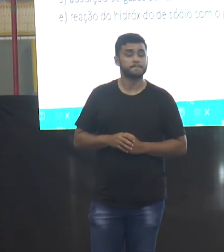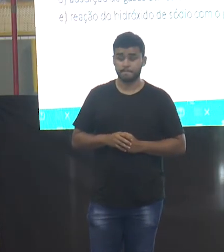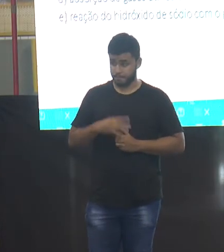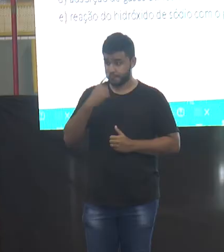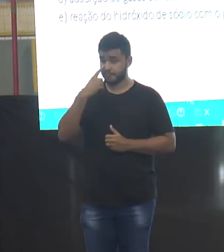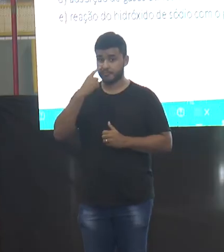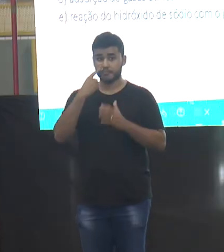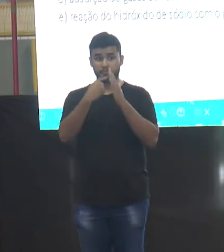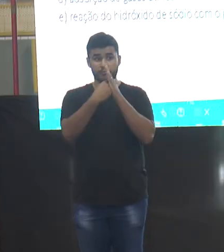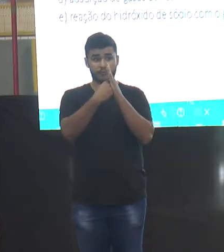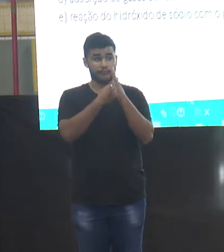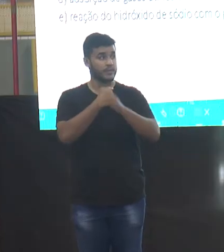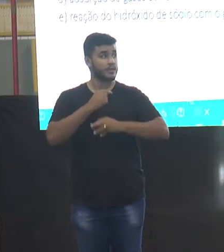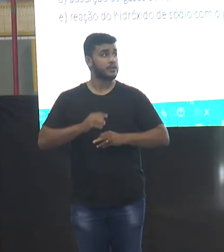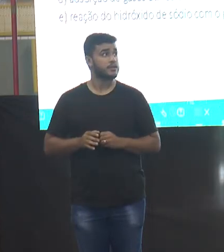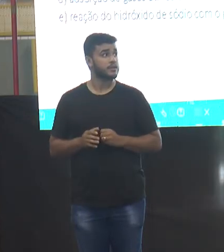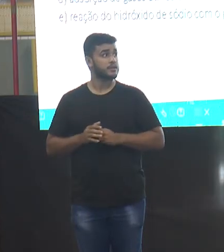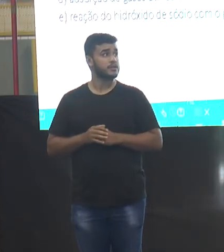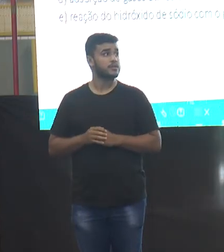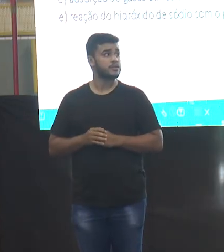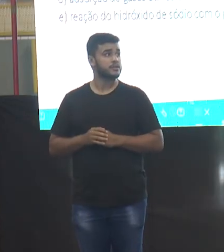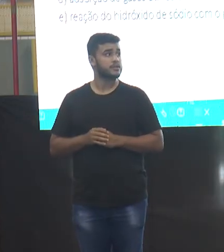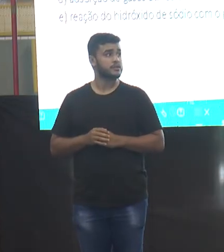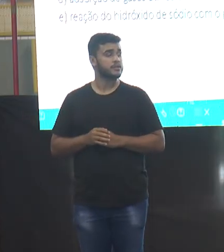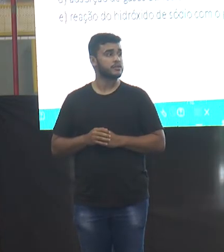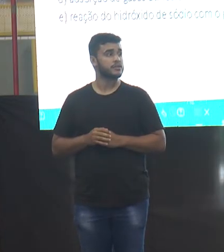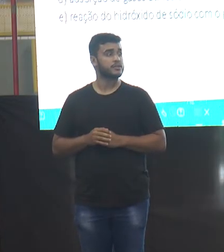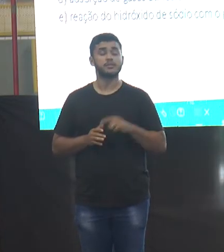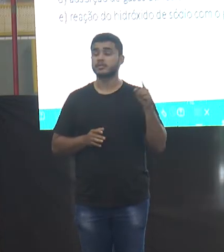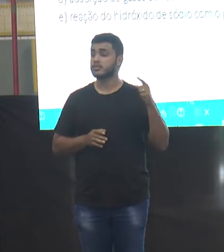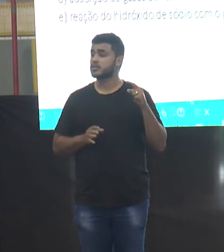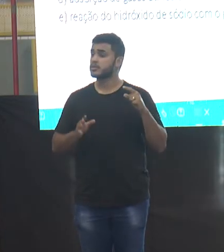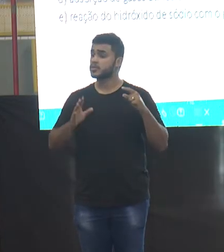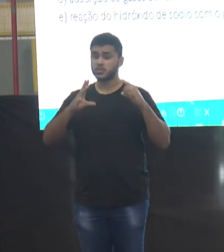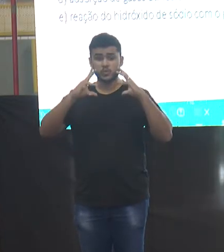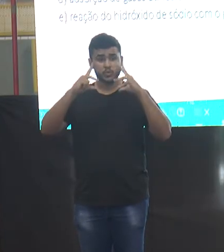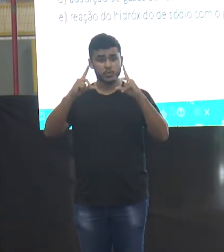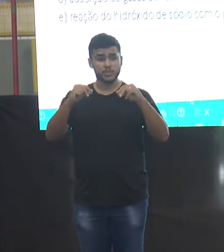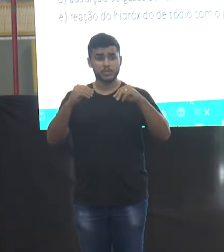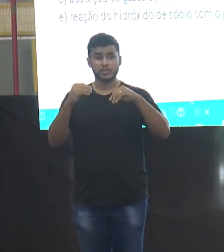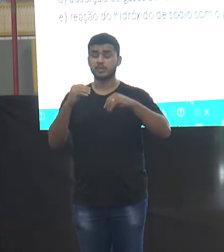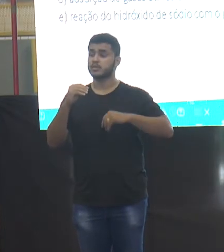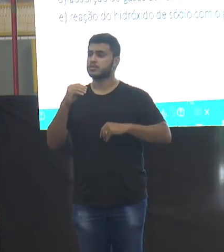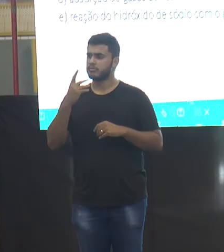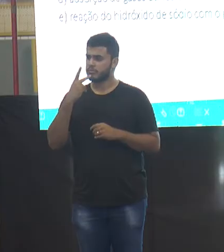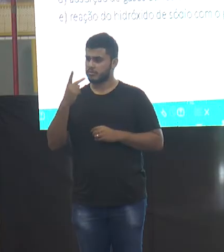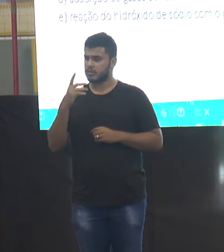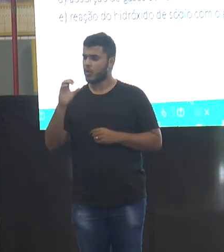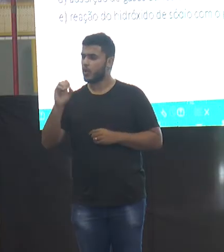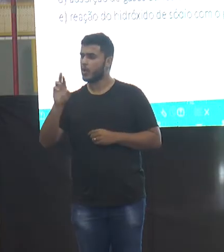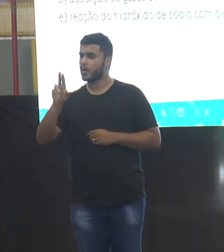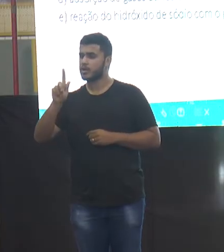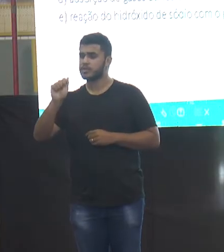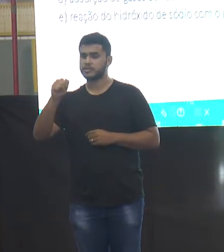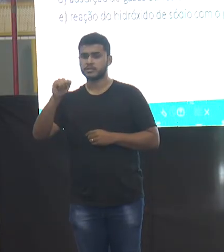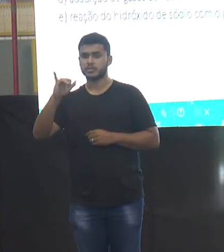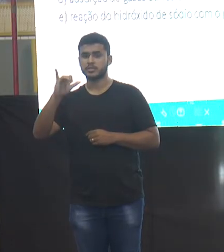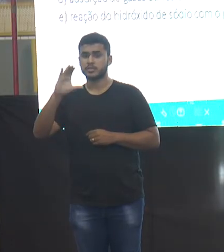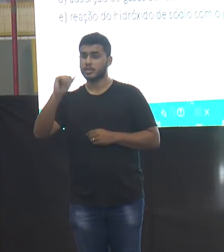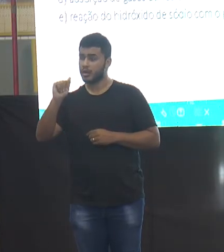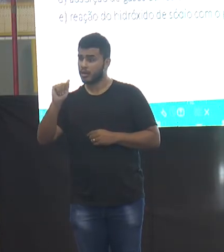Outra pergunta. Ele diz aqui, ó. Toda substância orgânica tem caráter neutro? Tem